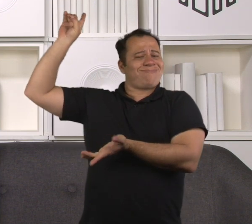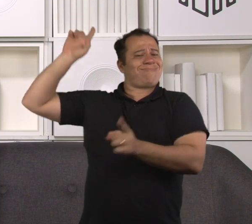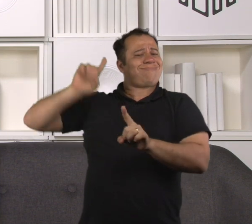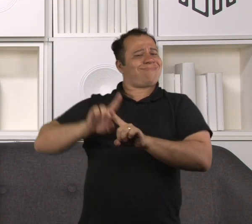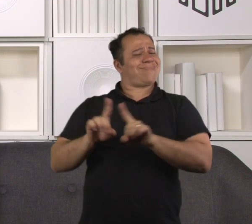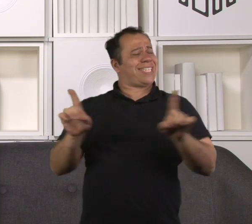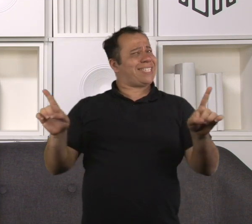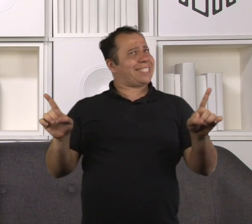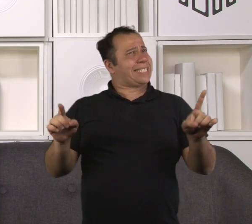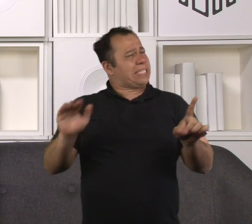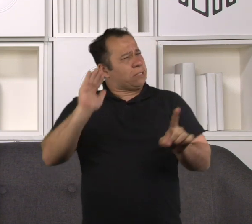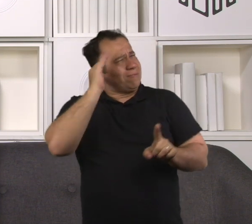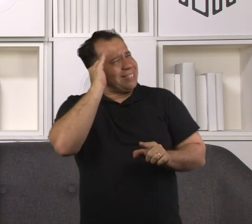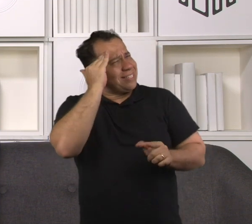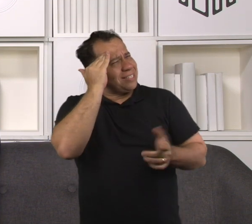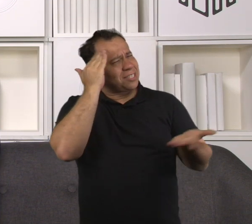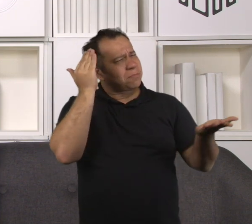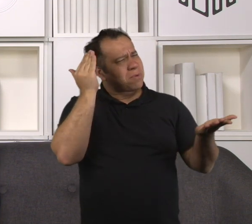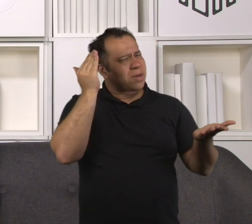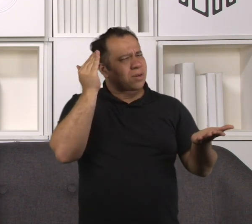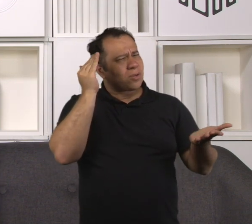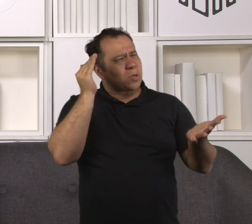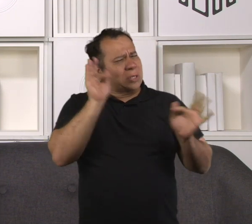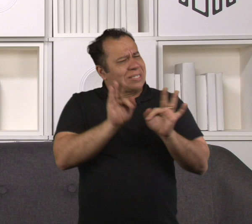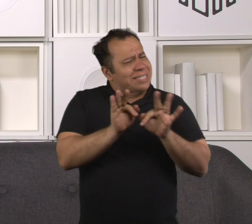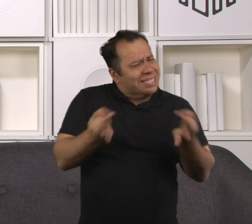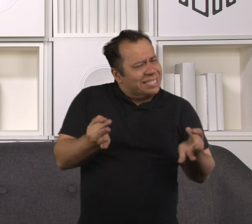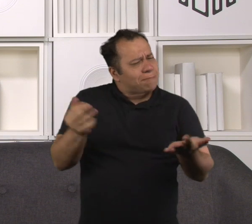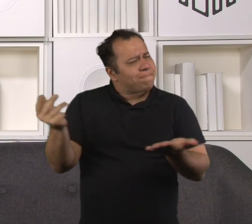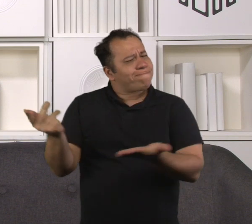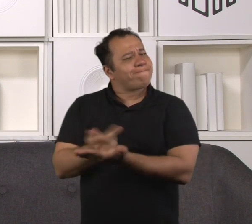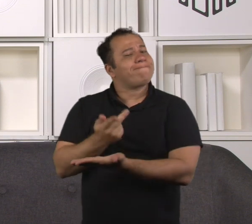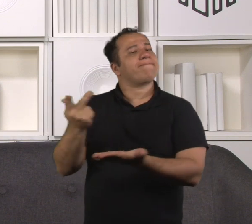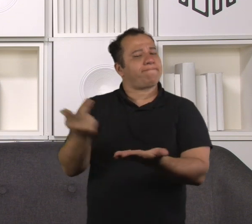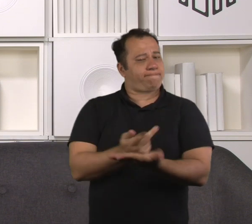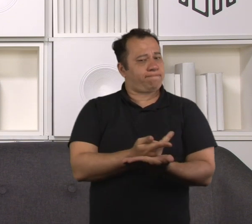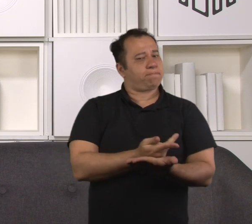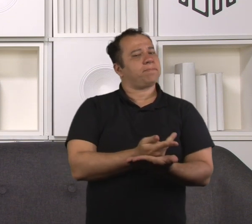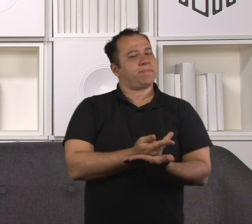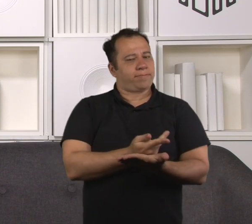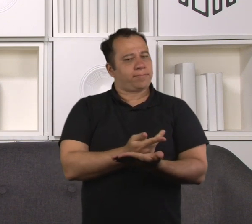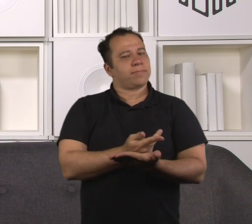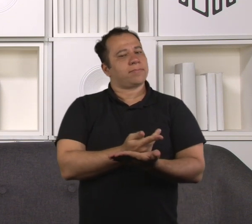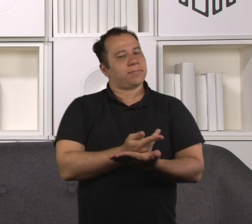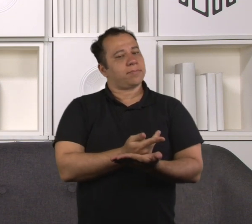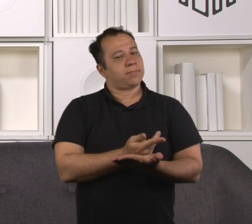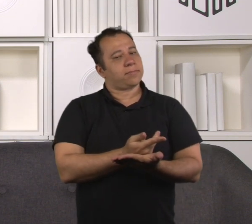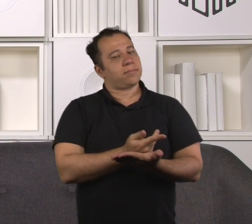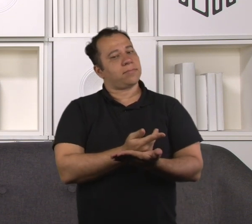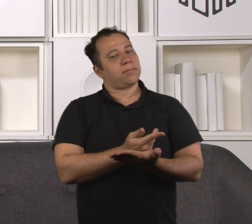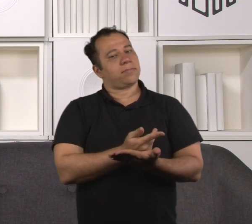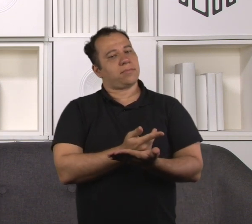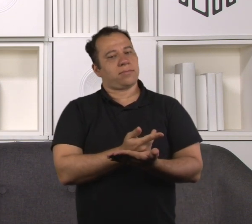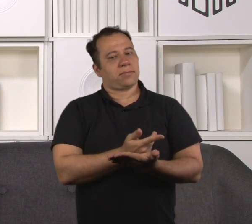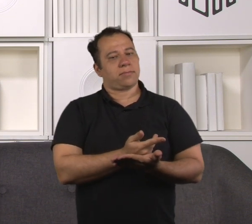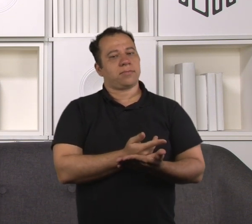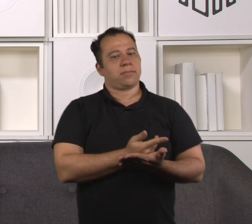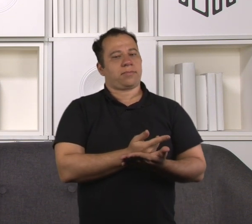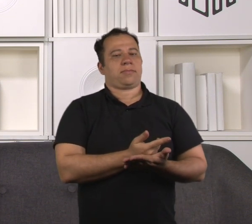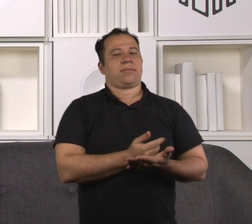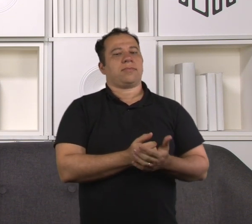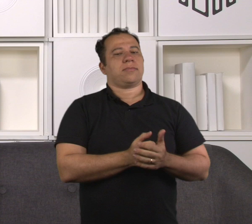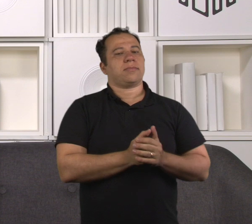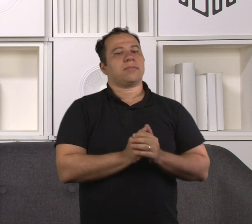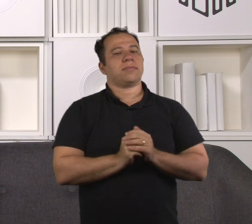nada mais equivocado do que isso no entendimento do Evangelho, da Bíblia Sagrada e do que Jesus traz de